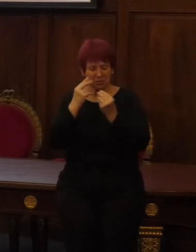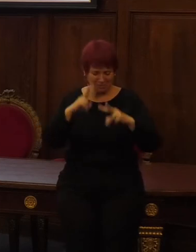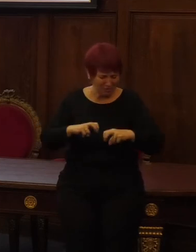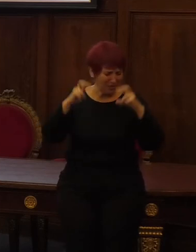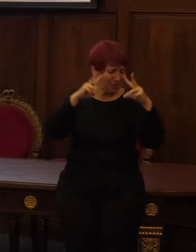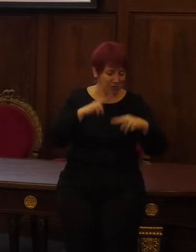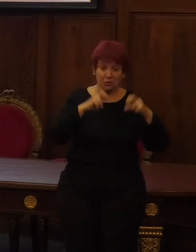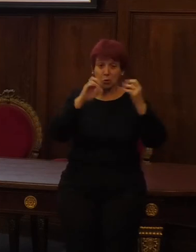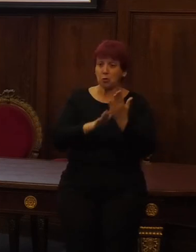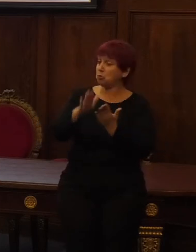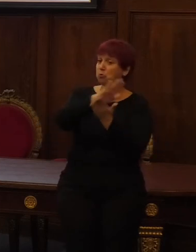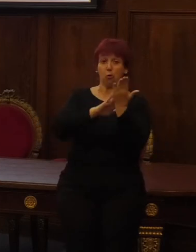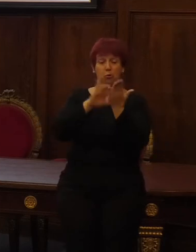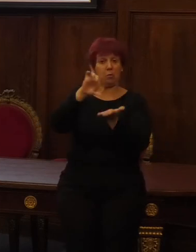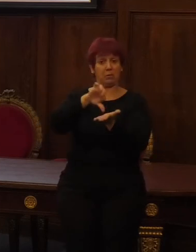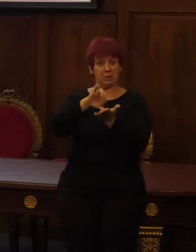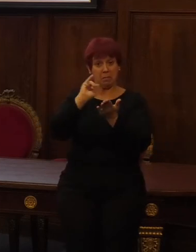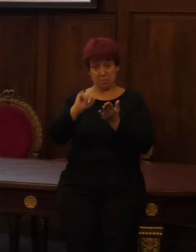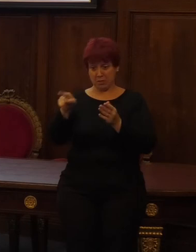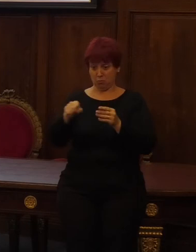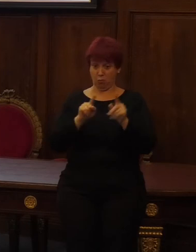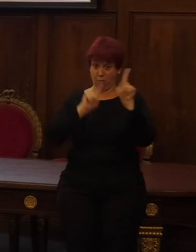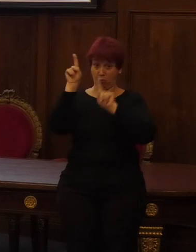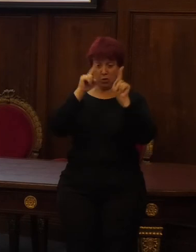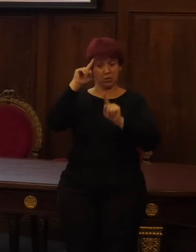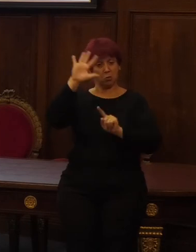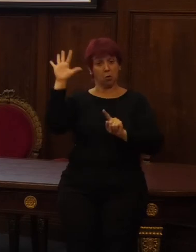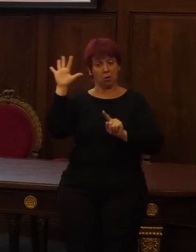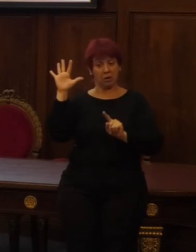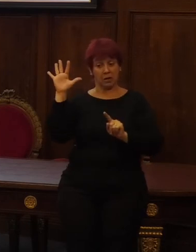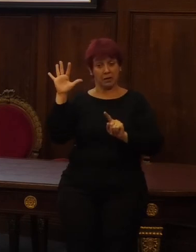de investigación del país que es la Facultad de Psicología.